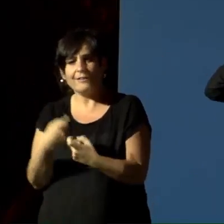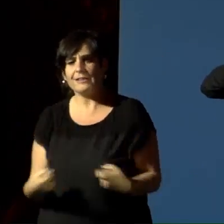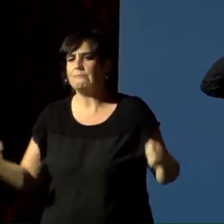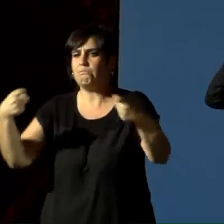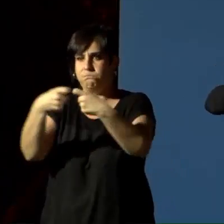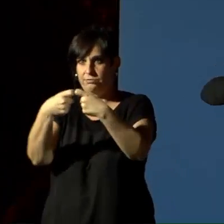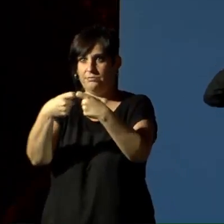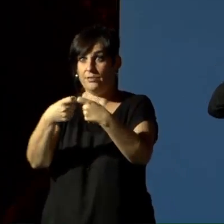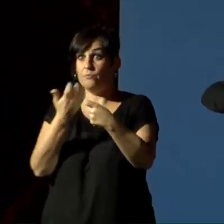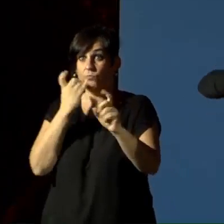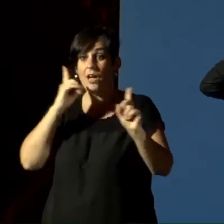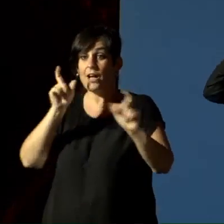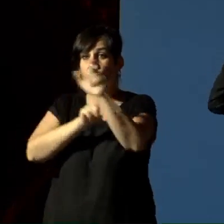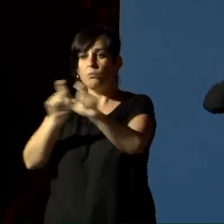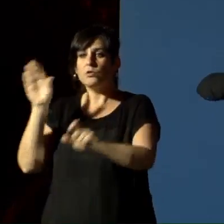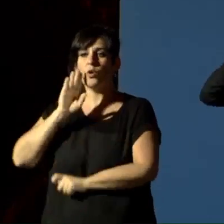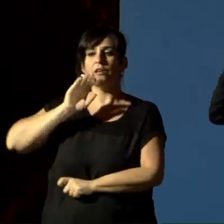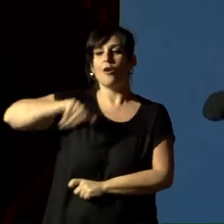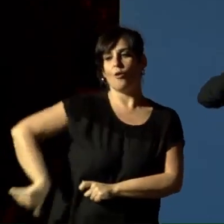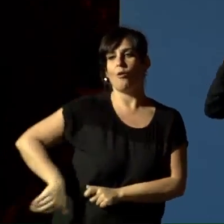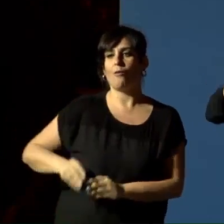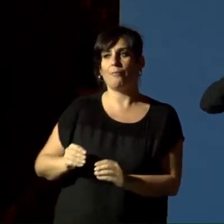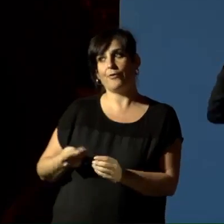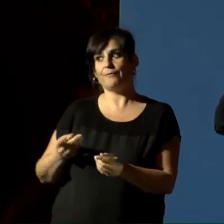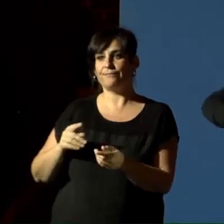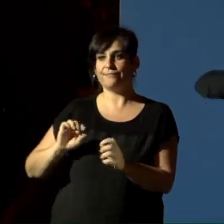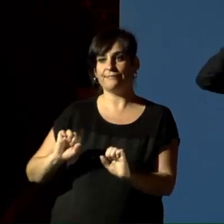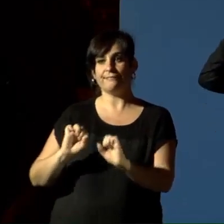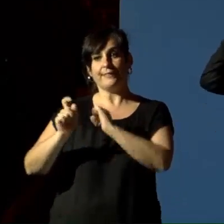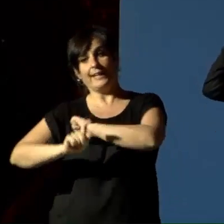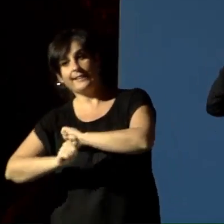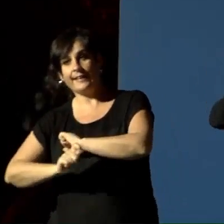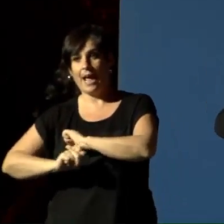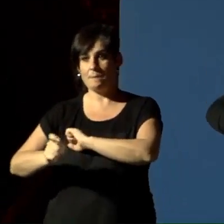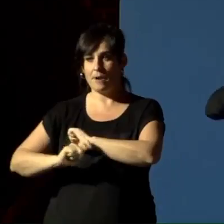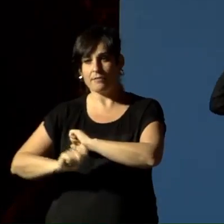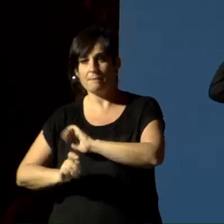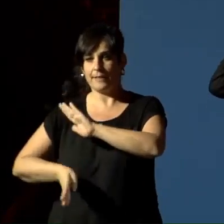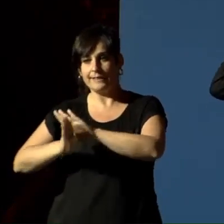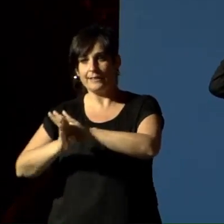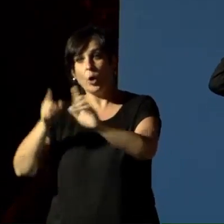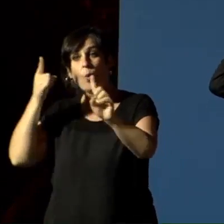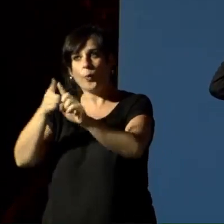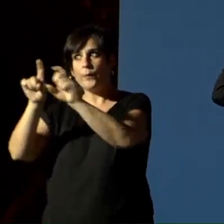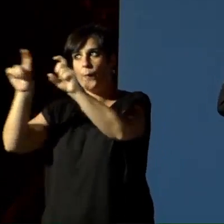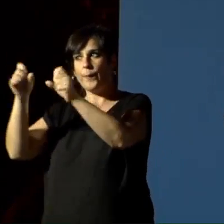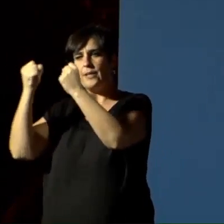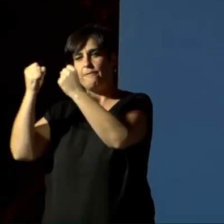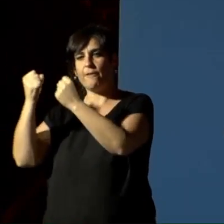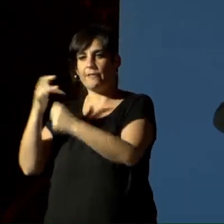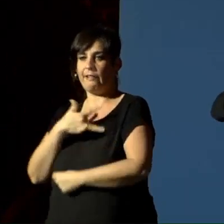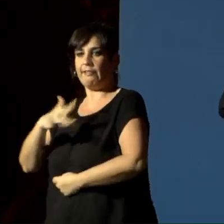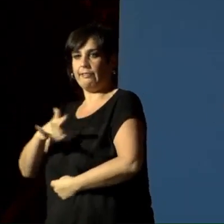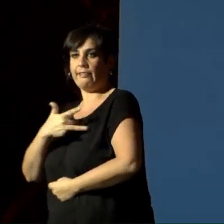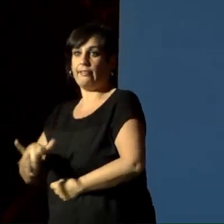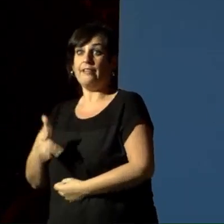corruptos siguen amañando todo para garantir os intereses das grandes empresas hidroeléctricas. Non vai haber transición